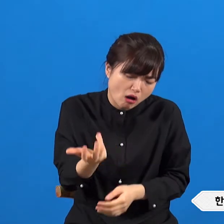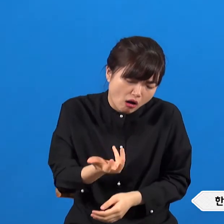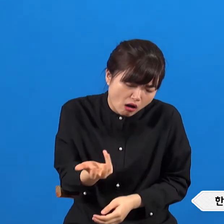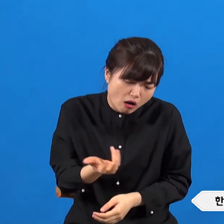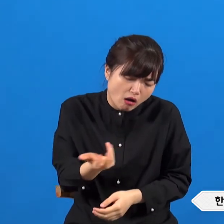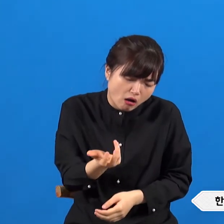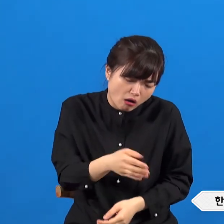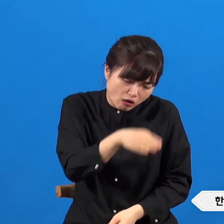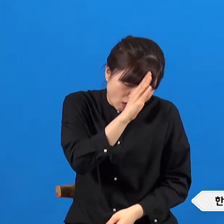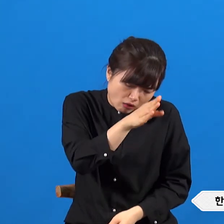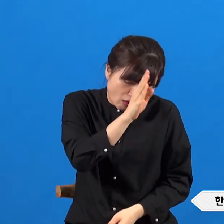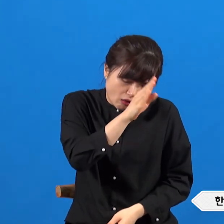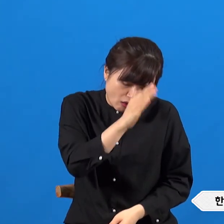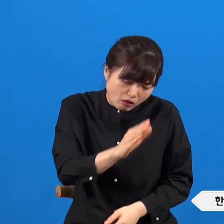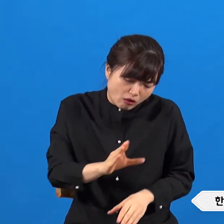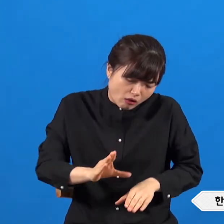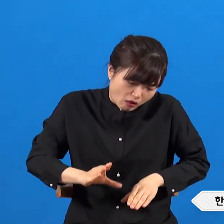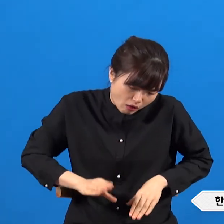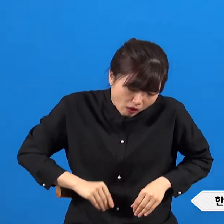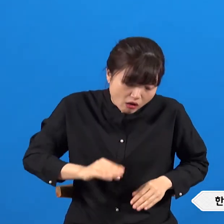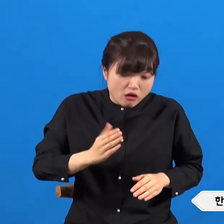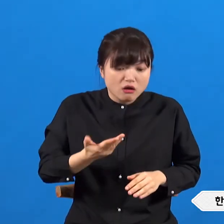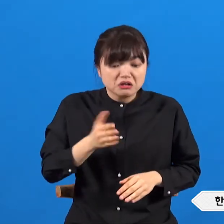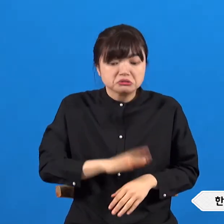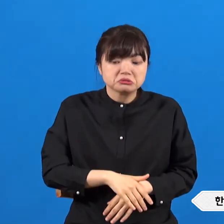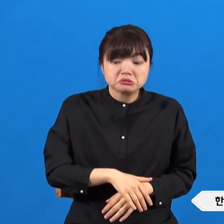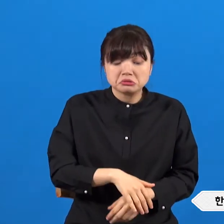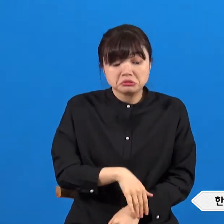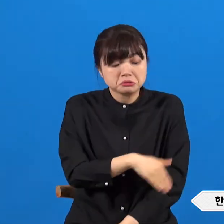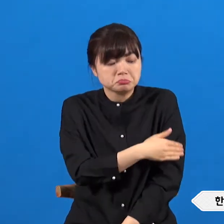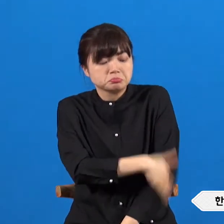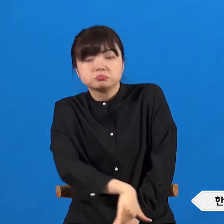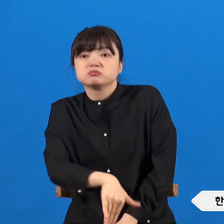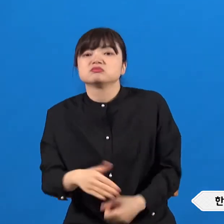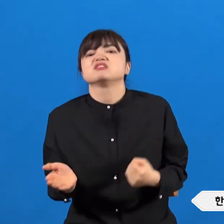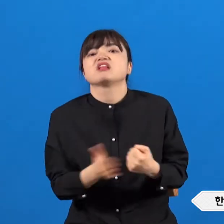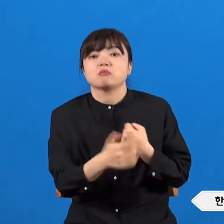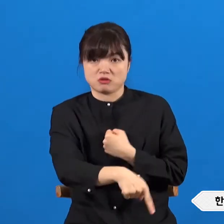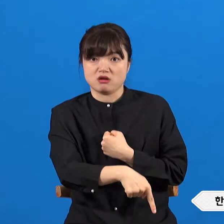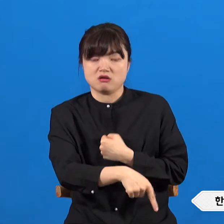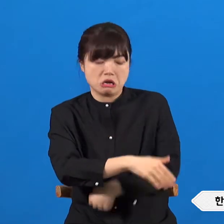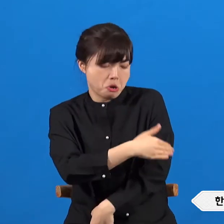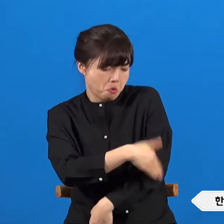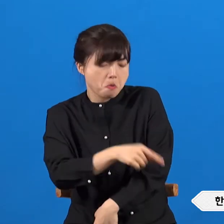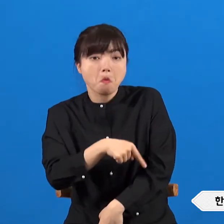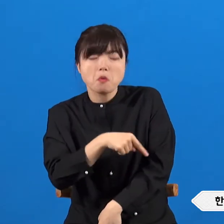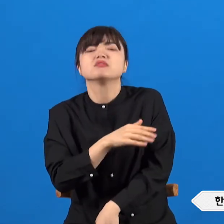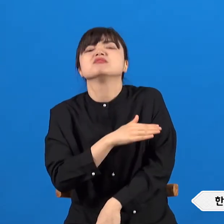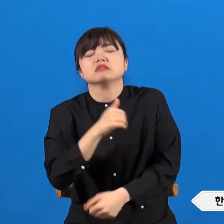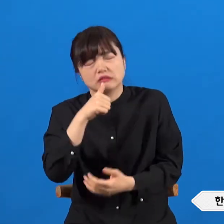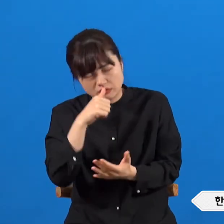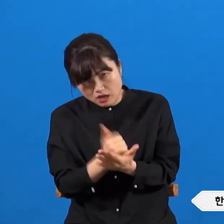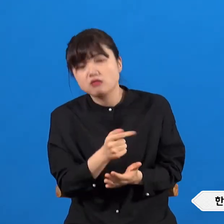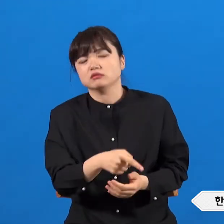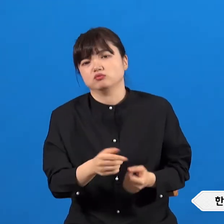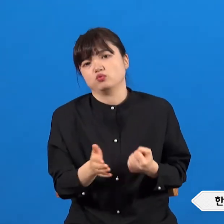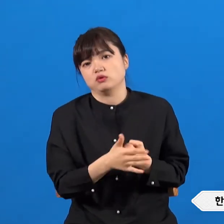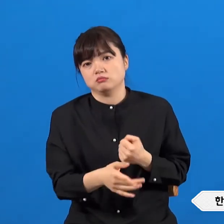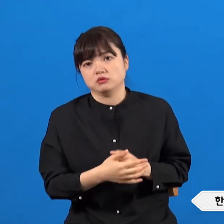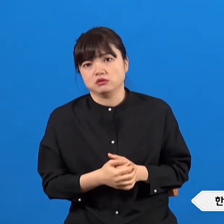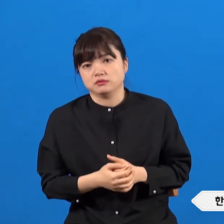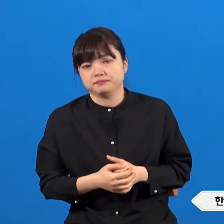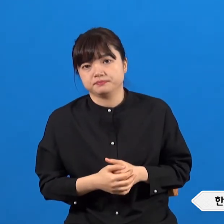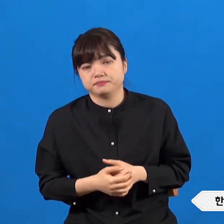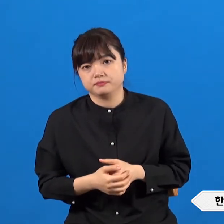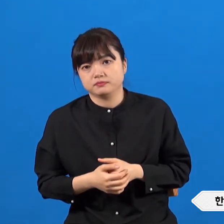앓으면서 굶주리면서 살고 있는데 그를 돌아보지 않았습니다. 선한 일을 생략해버린 생략의